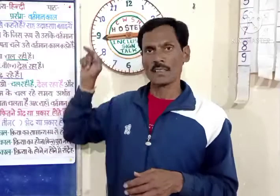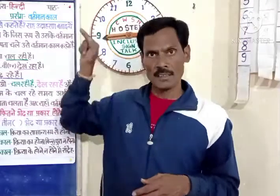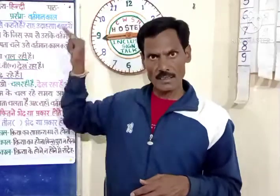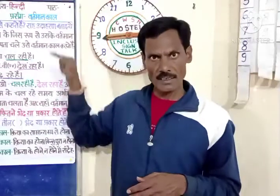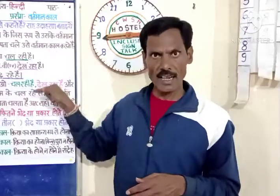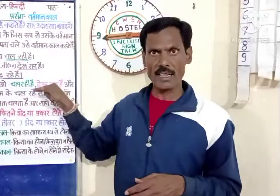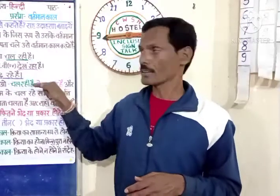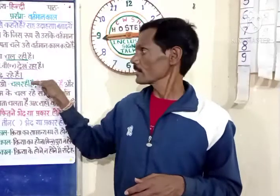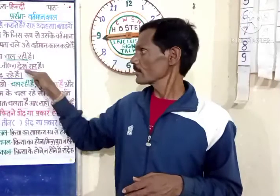यहाँ